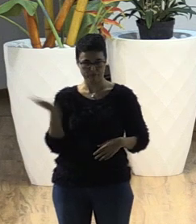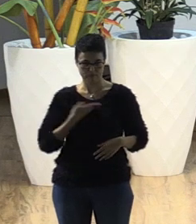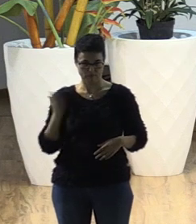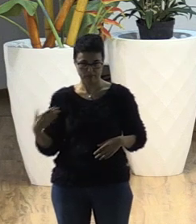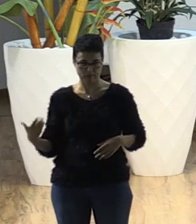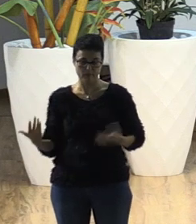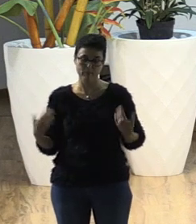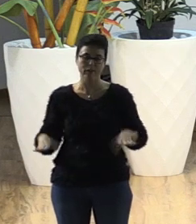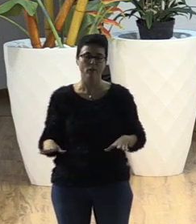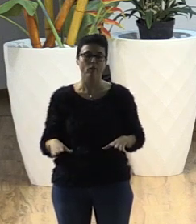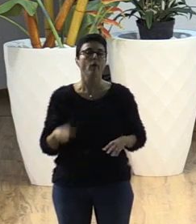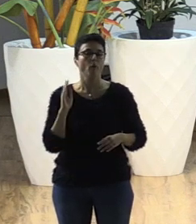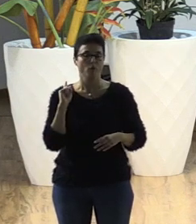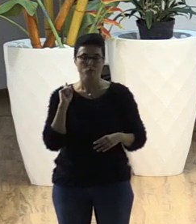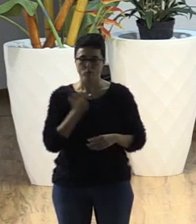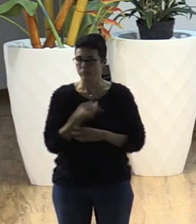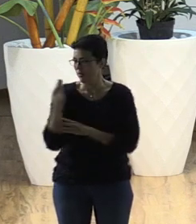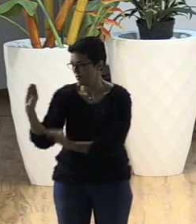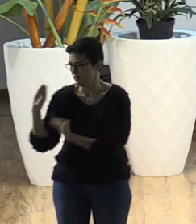Culpa es suya, ¿no? Es